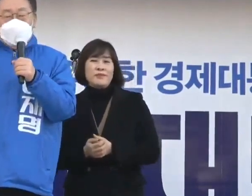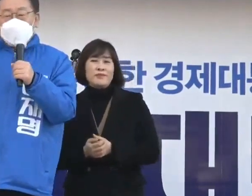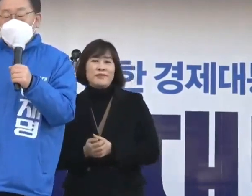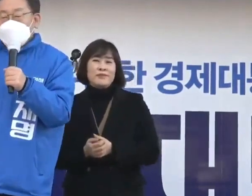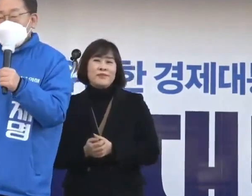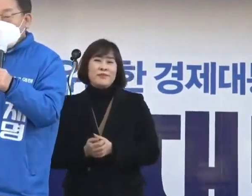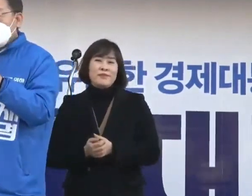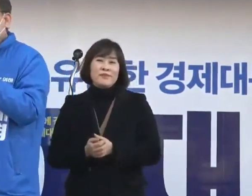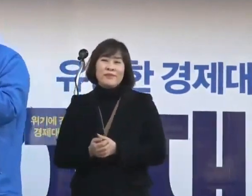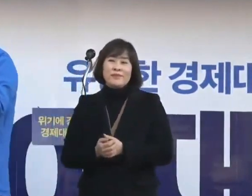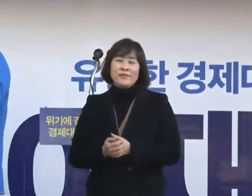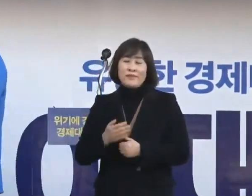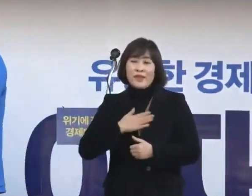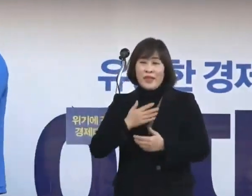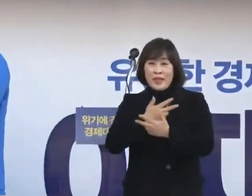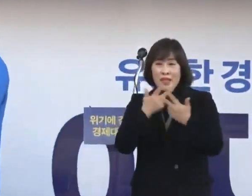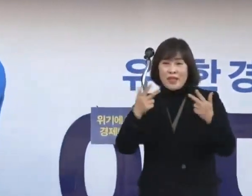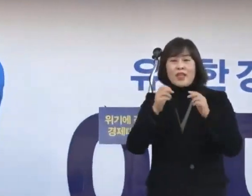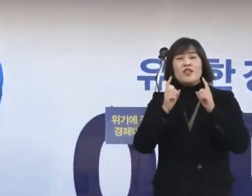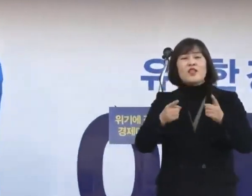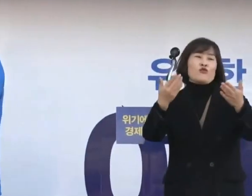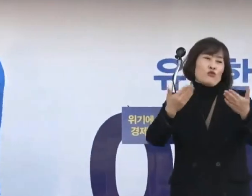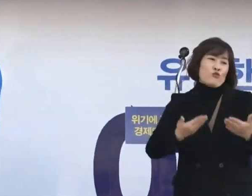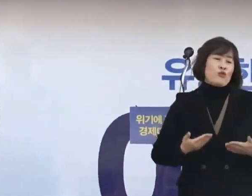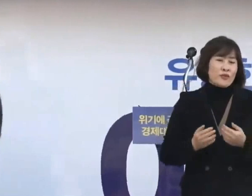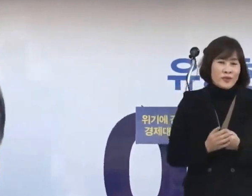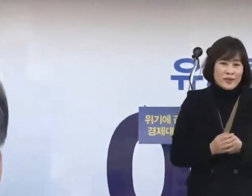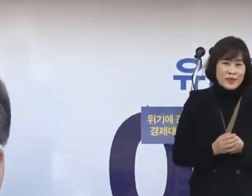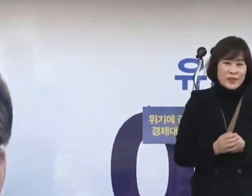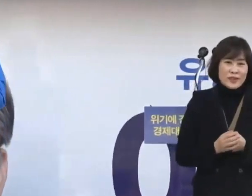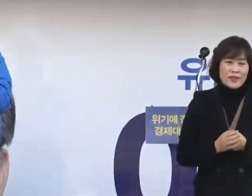여러분, 이재명에게 기회를 주시면